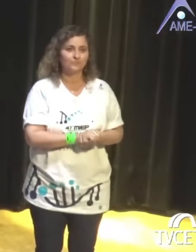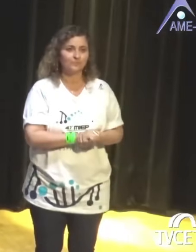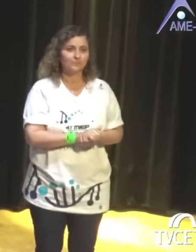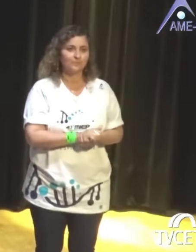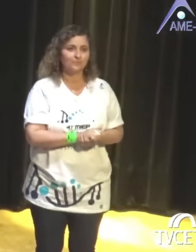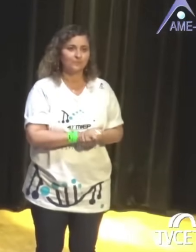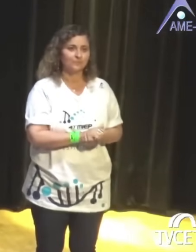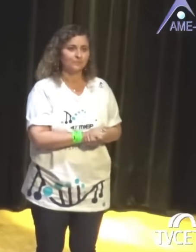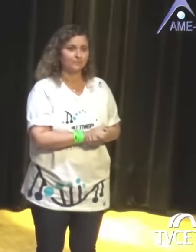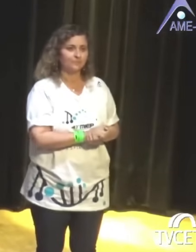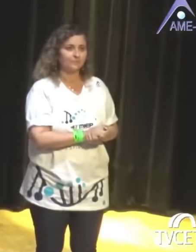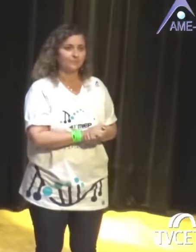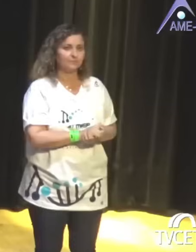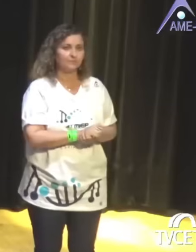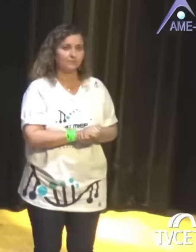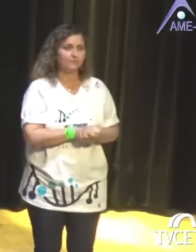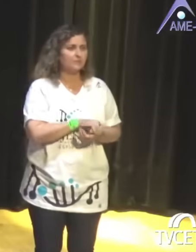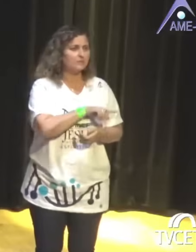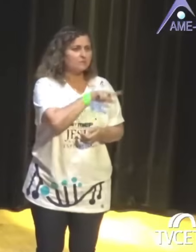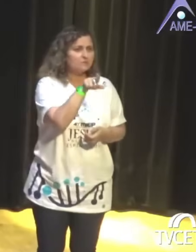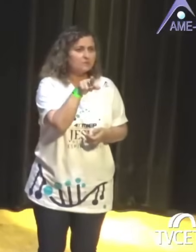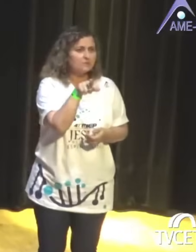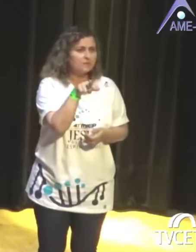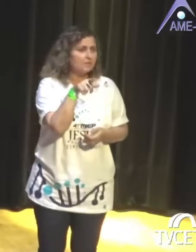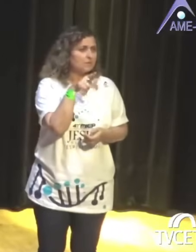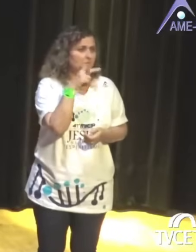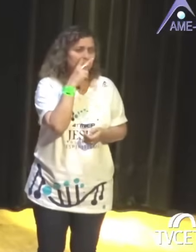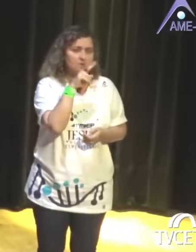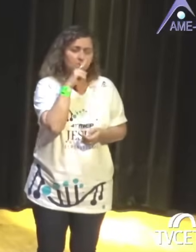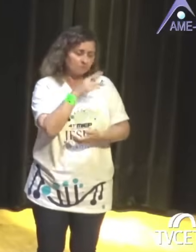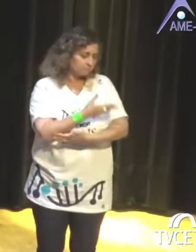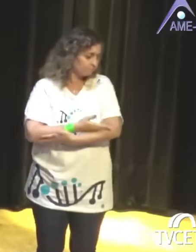sabe você é um bebê